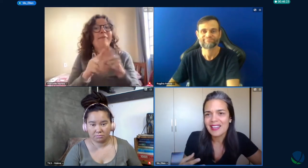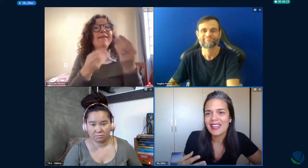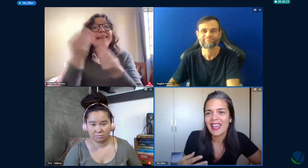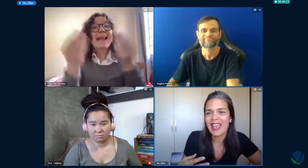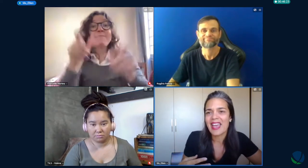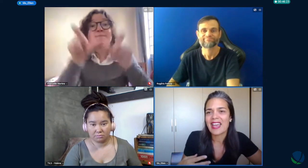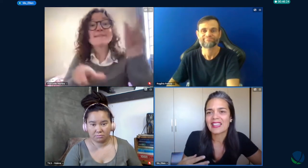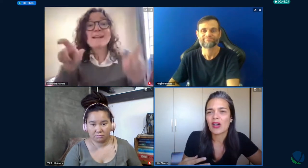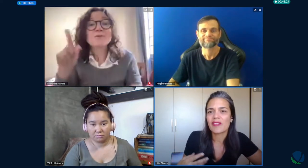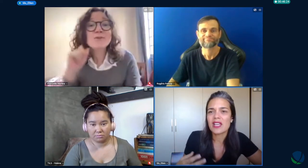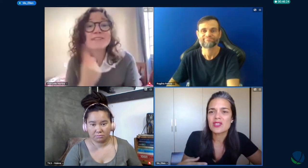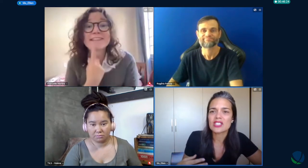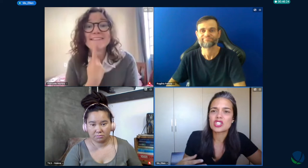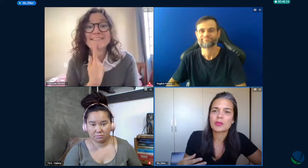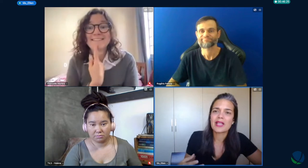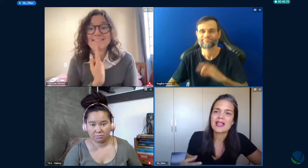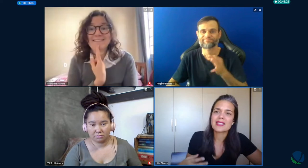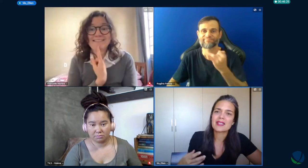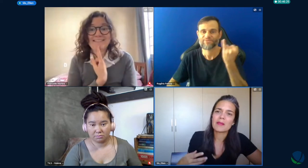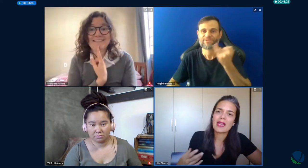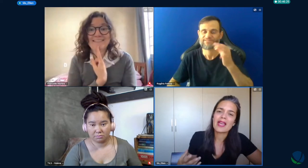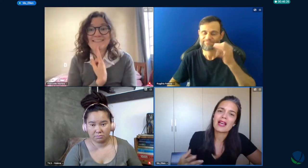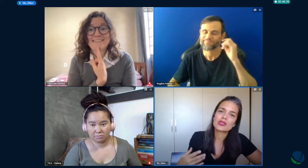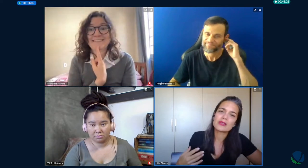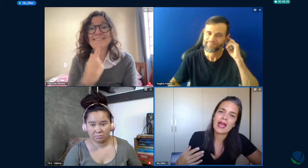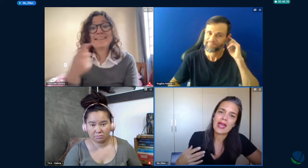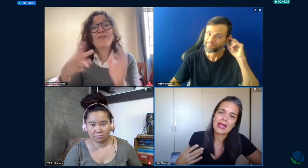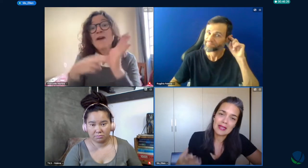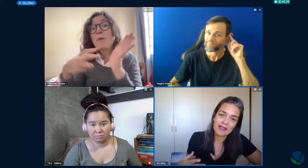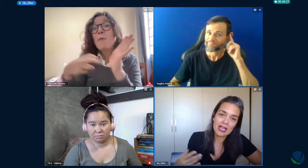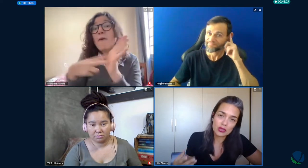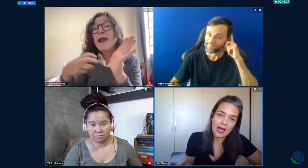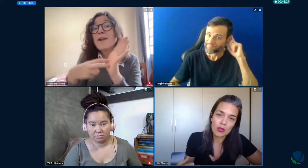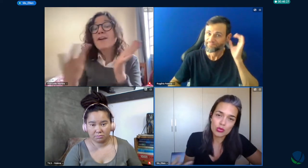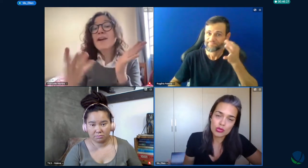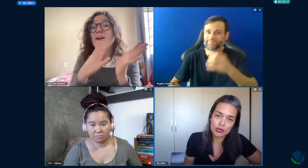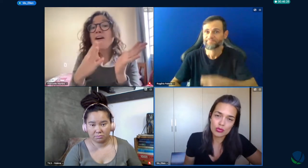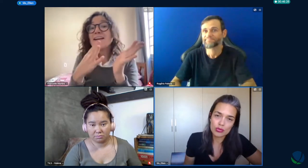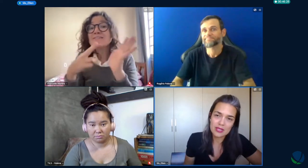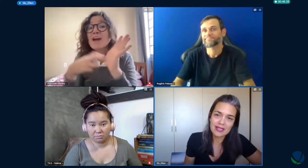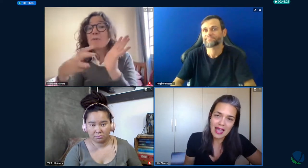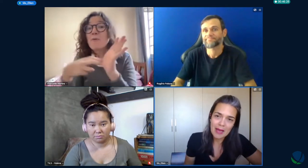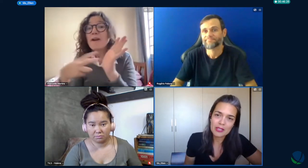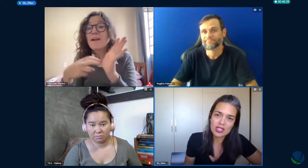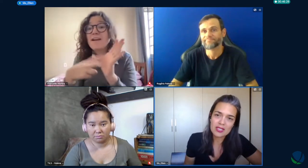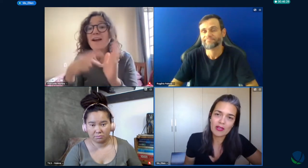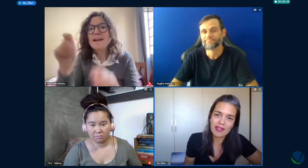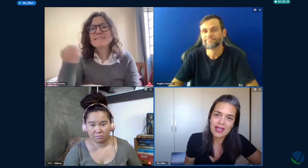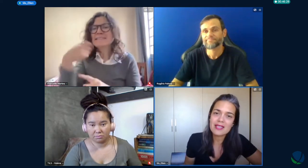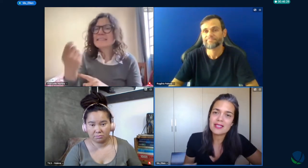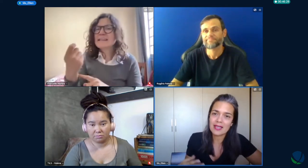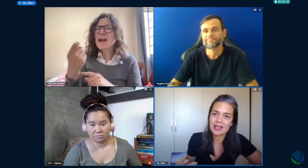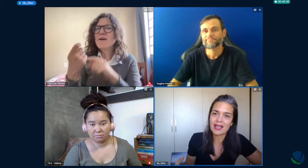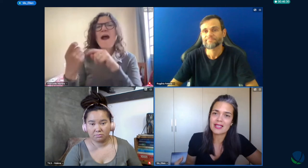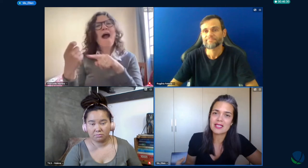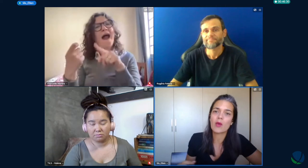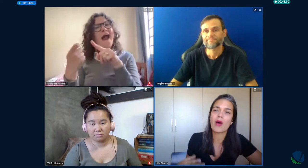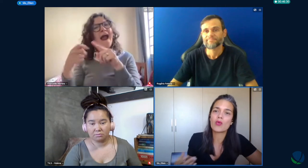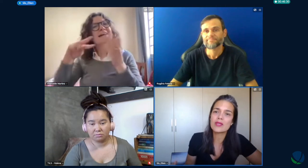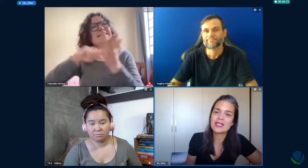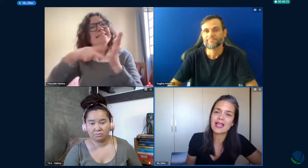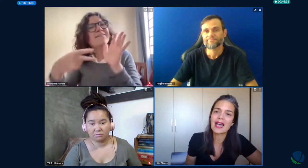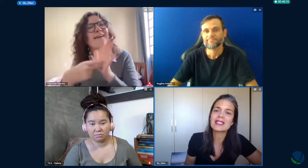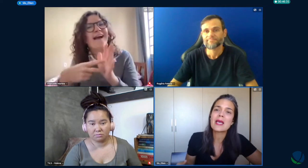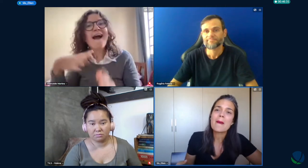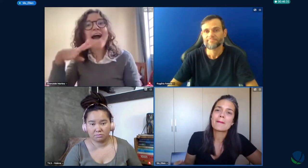né? Talvez a gente pudesse também ajudar os intérpretes, talvez, em relação